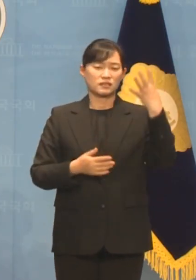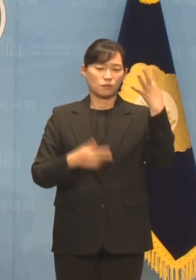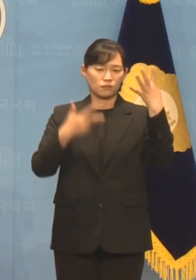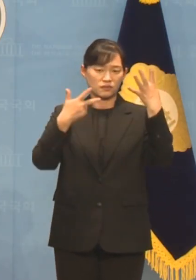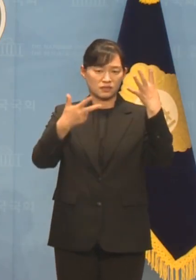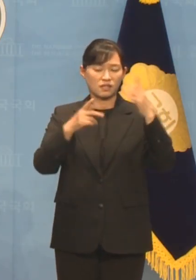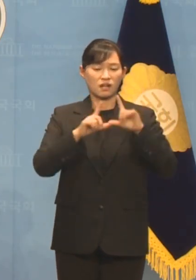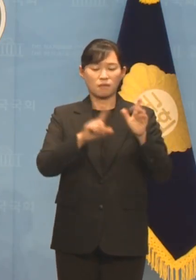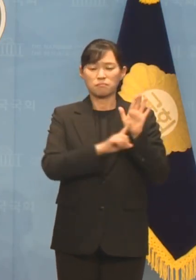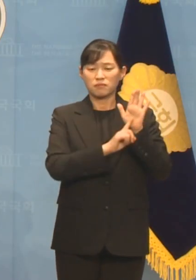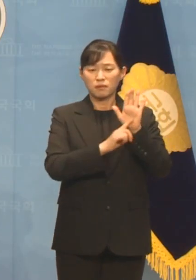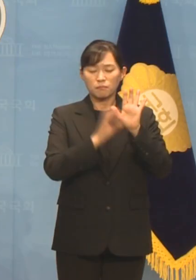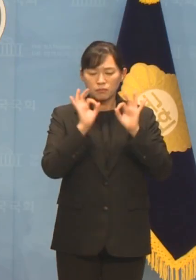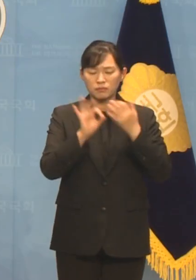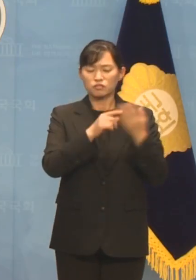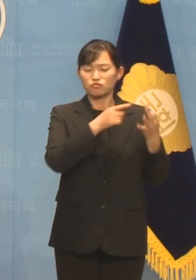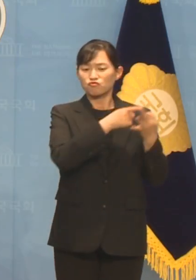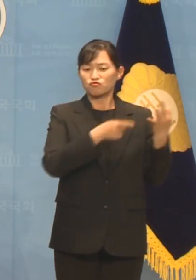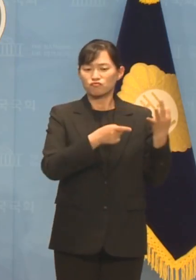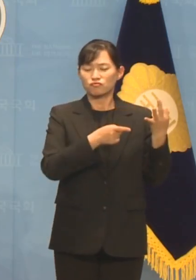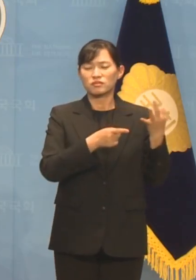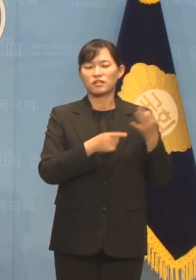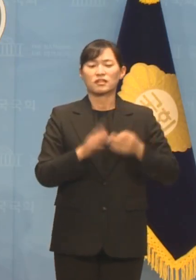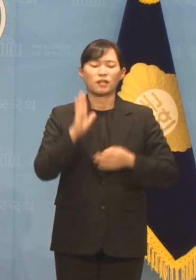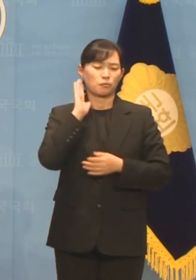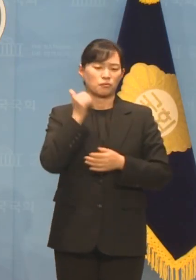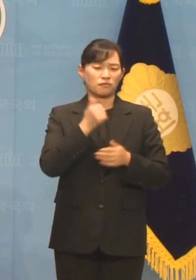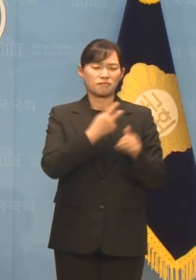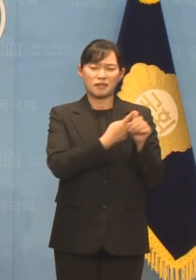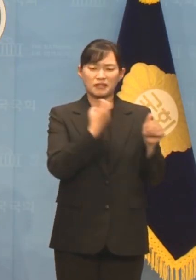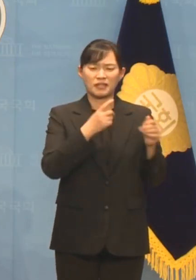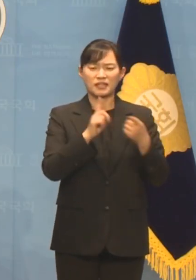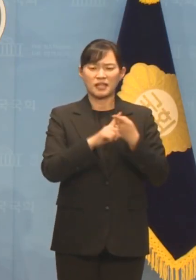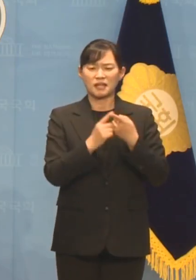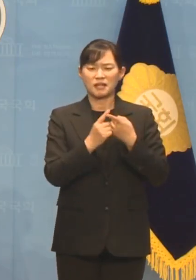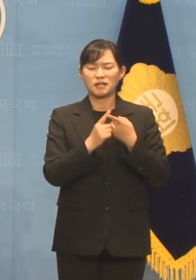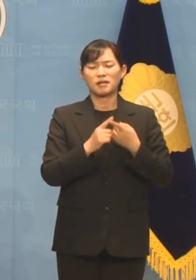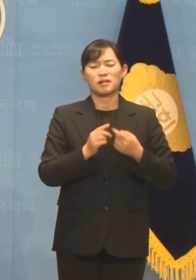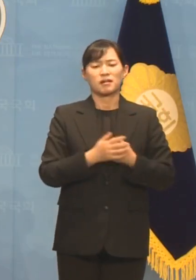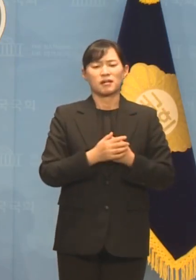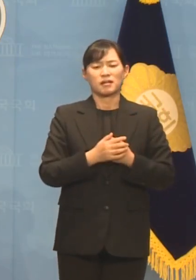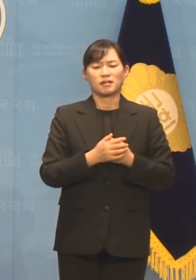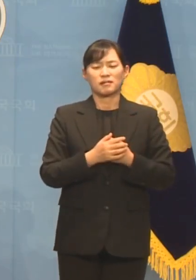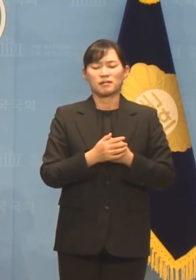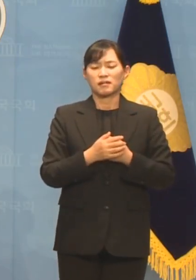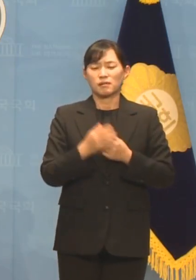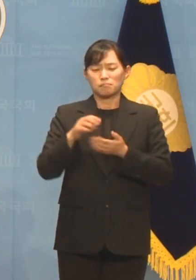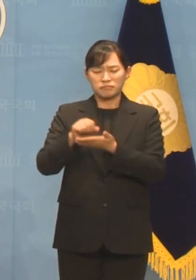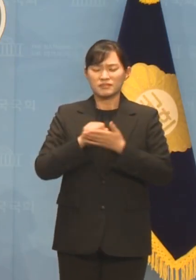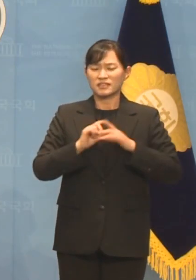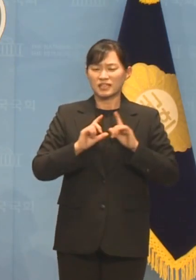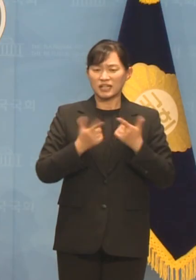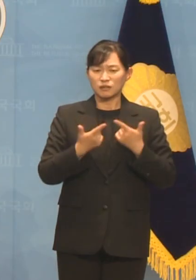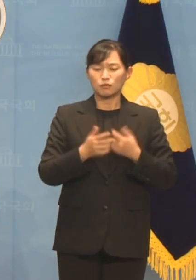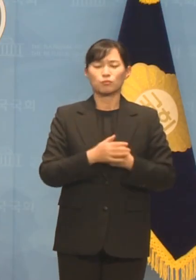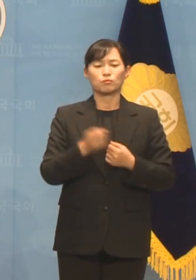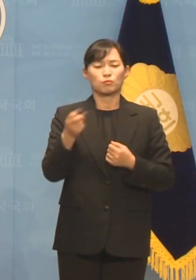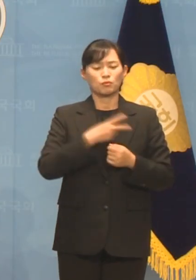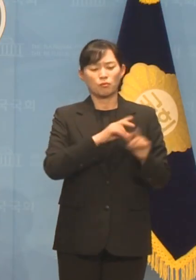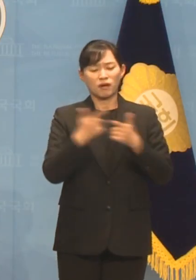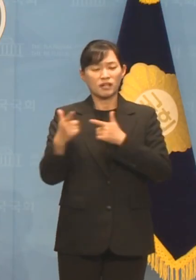게시된 영상 중 윤석열 대통령 탄핵에 대해 불법을 넘어 폭동을 선동하는 내용을 포함한 정강훈TV,